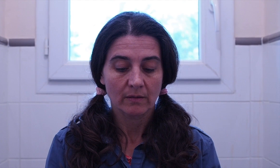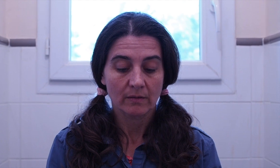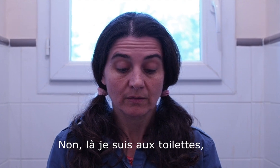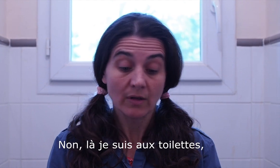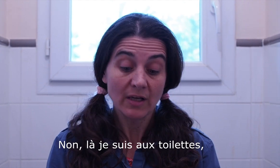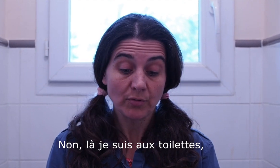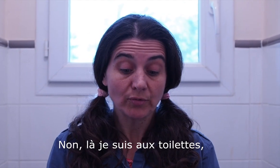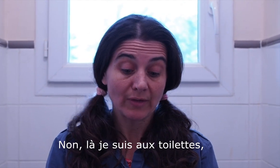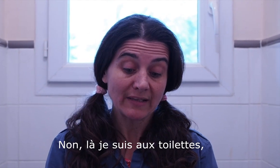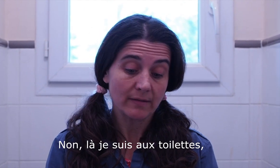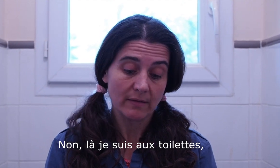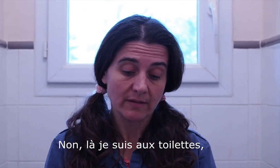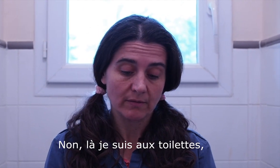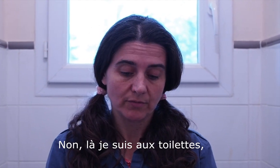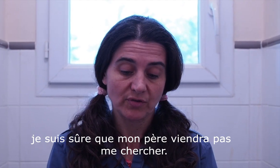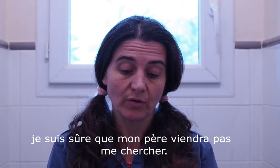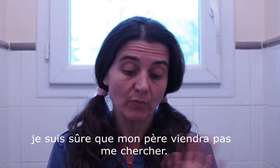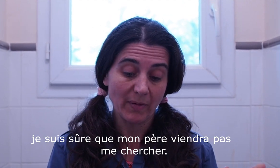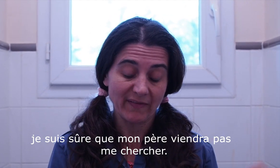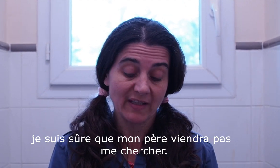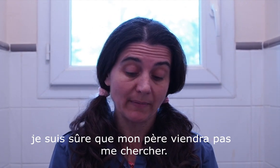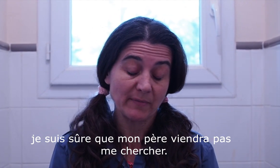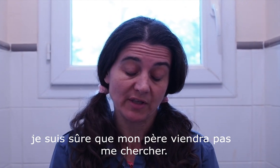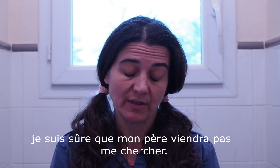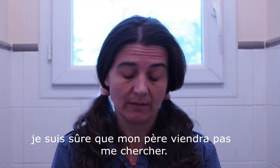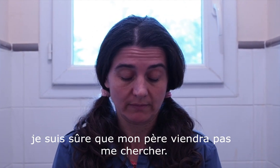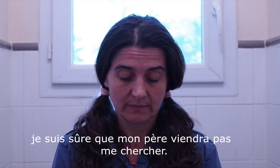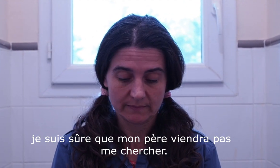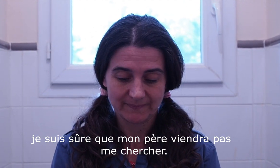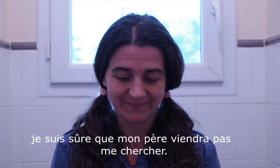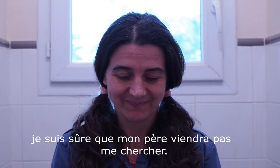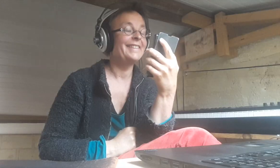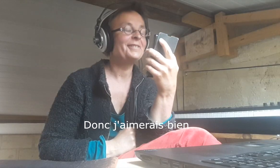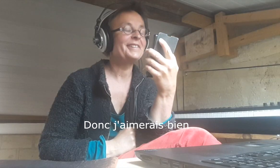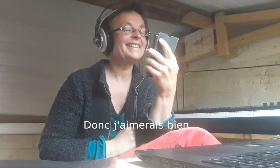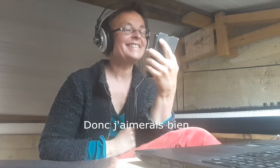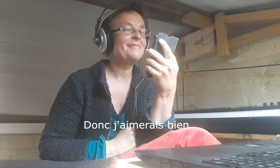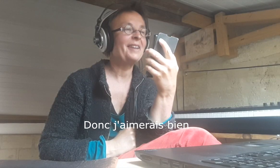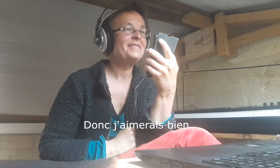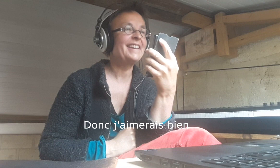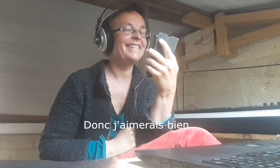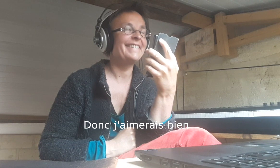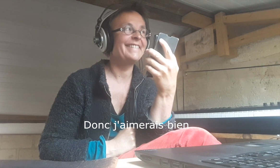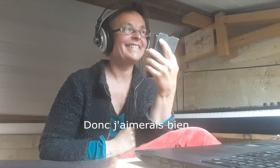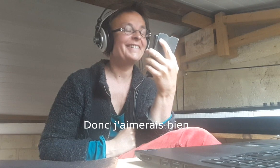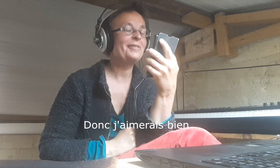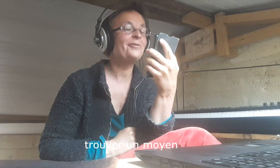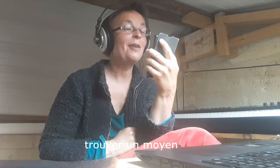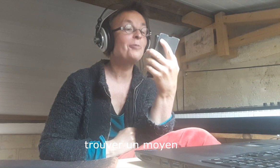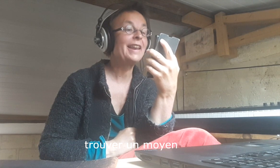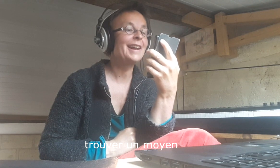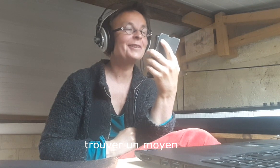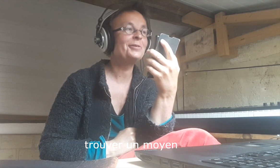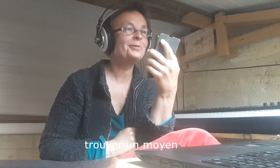Non, là je suis au tournette, je suis sûre que mon père viendra pas me chercher Donc j'aimerais bien trouver un moyen de